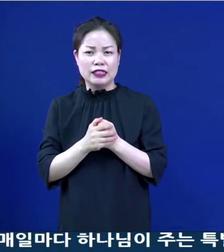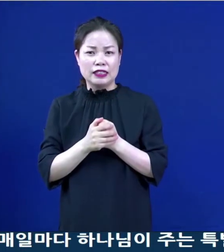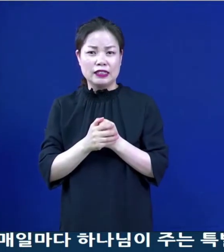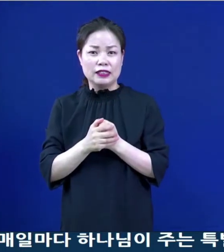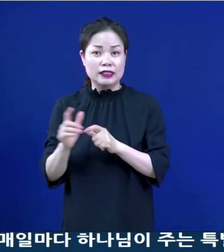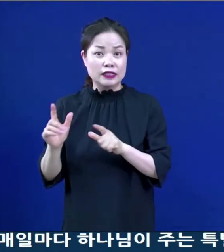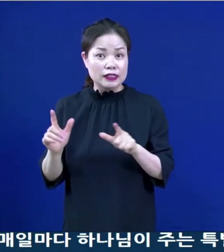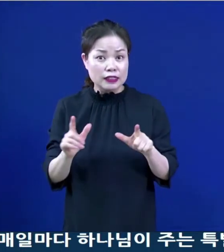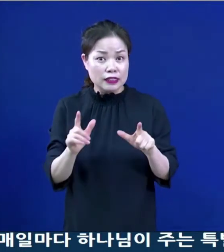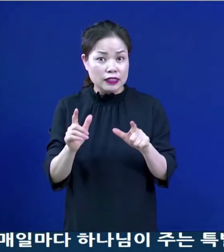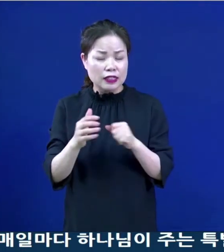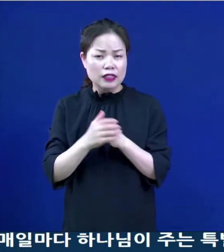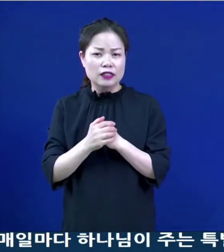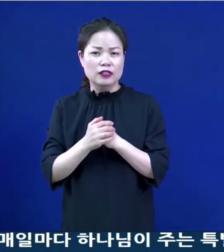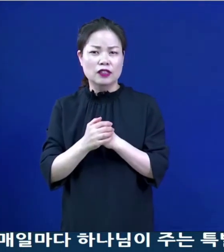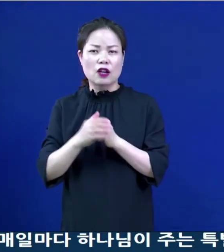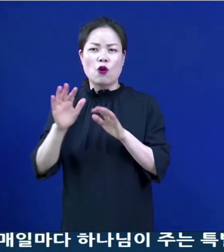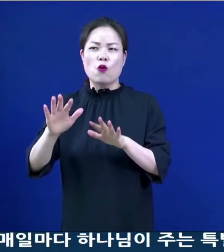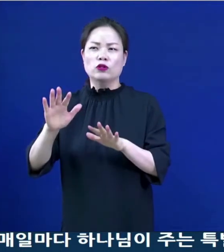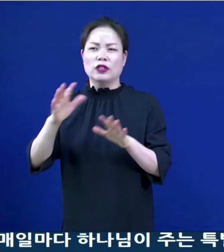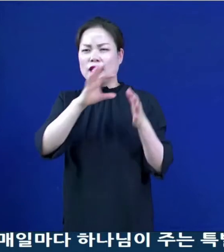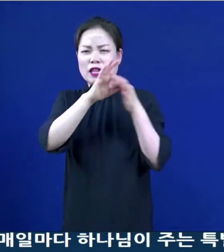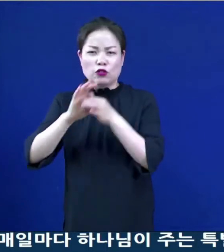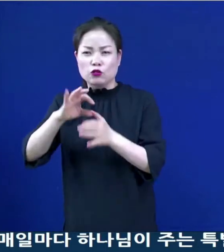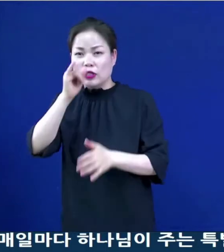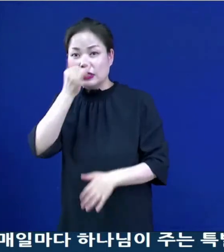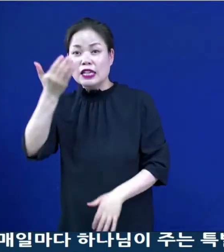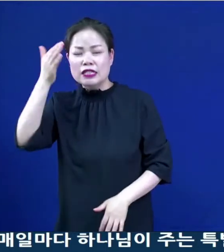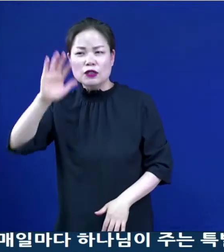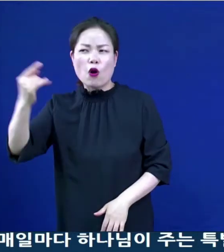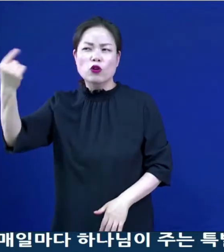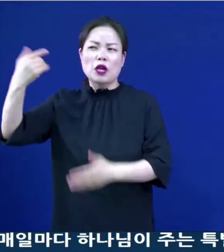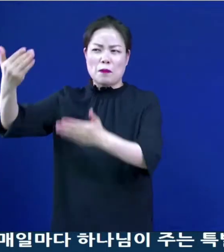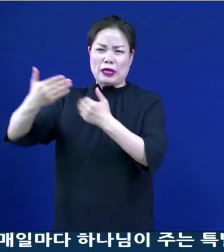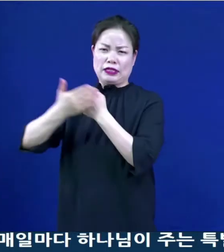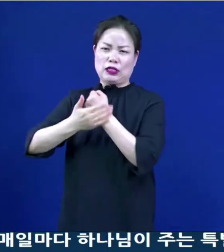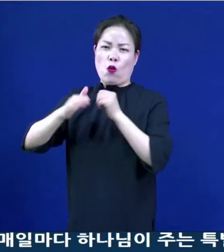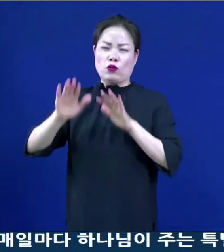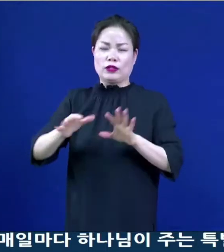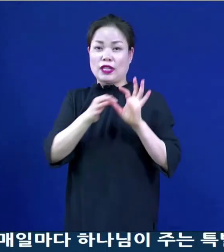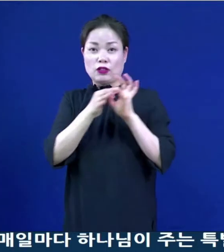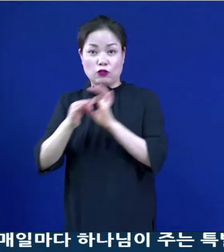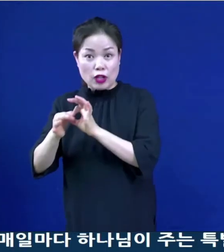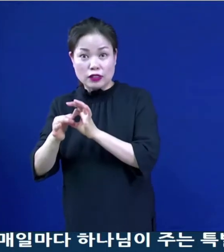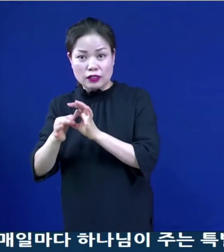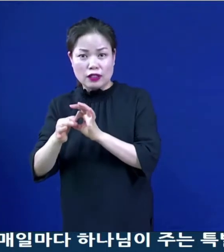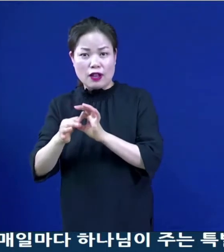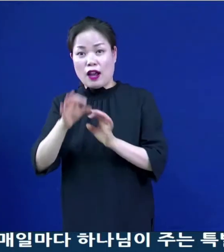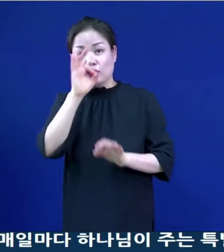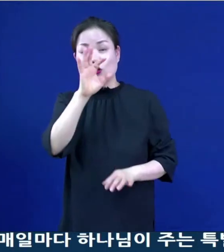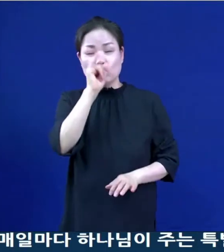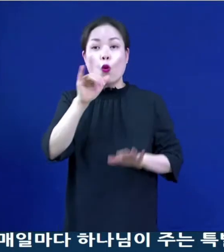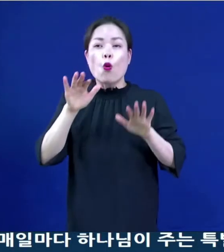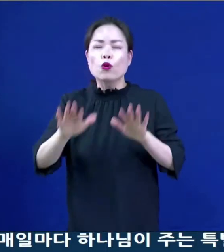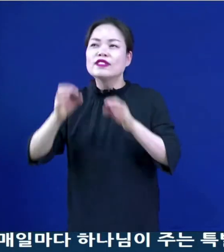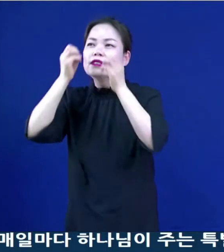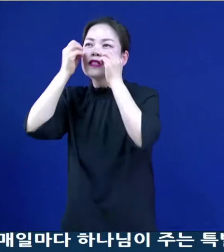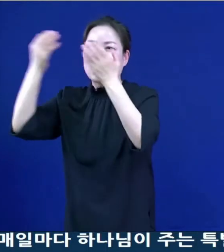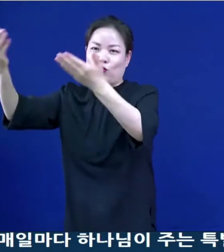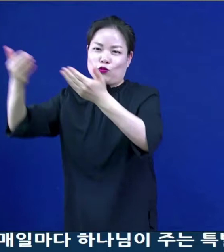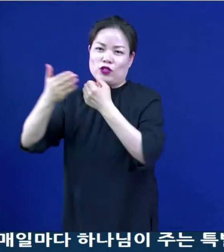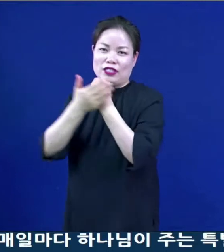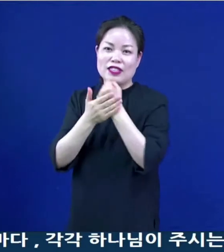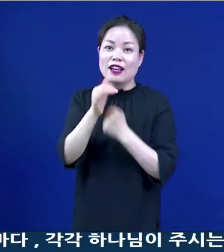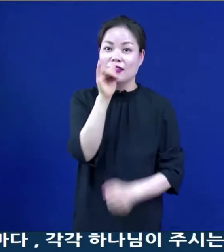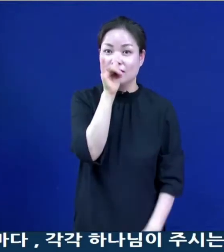있습니다. 어저께 받은 은혜가 오늘로 지속될 수 있지만 어저께 받은 은혜가 오늘 지속되는 게 사실은 아닌 거예요. 오늘 새롭게 주시는 은혜가